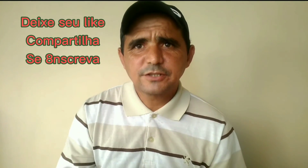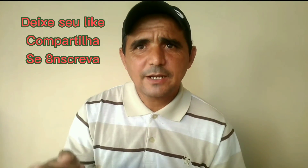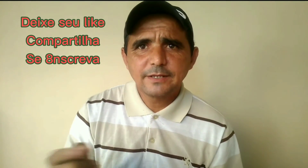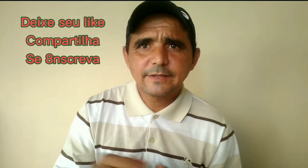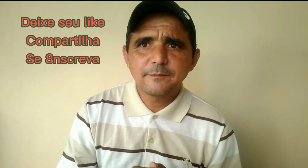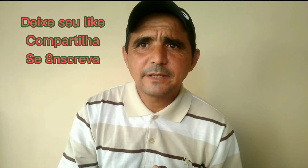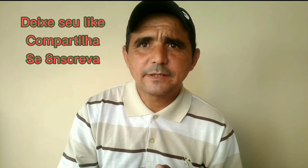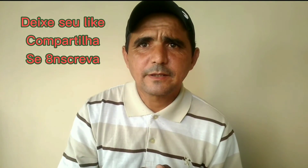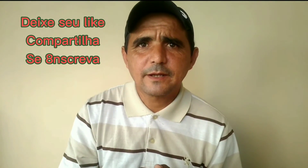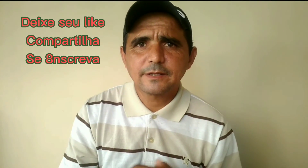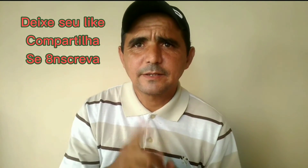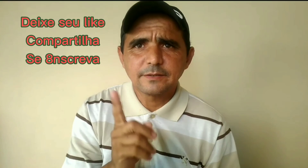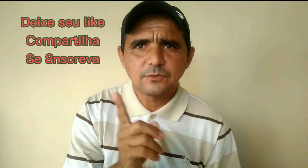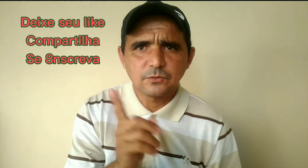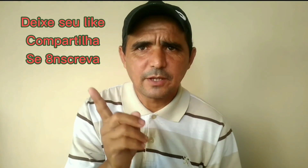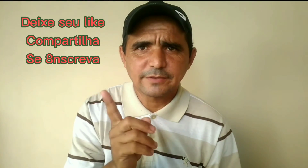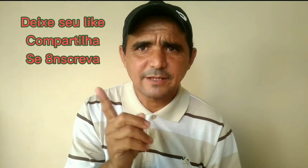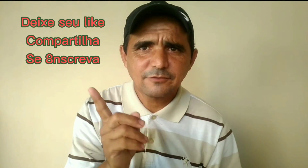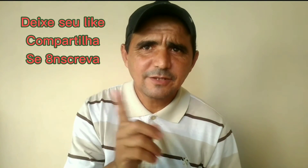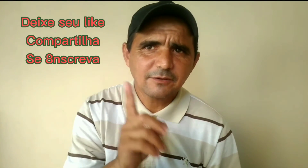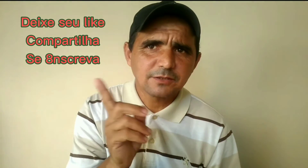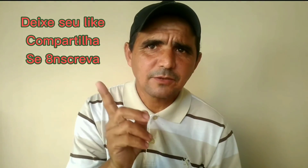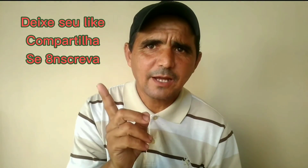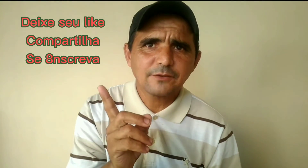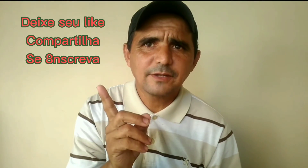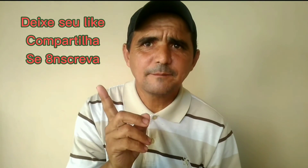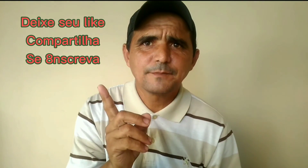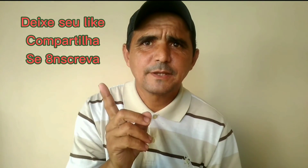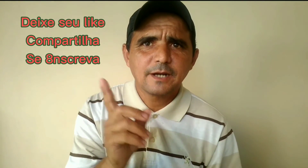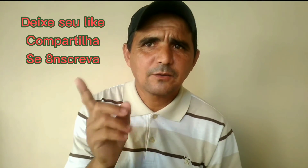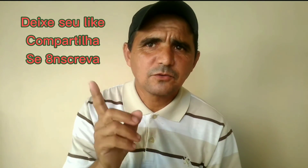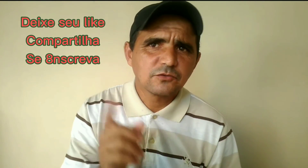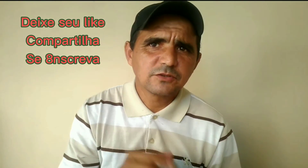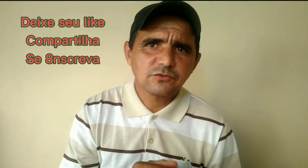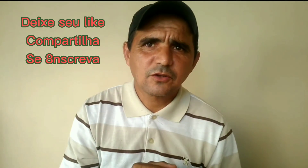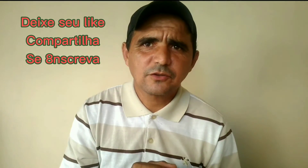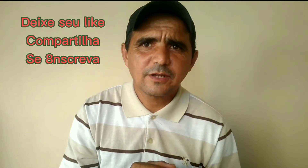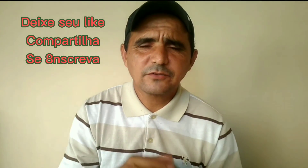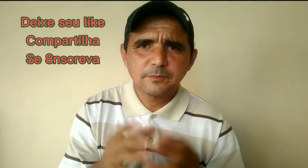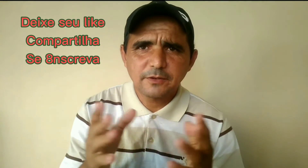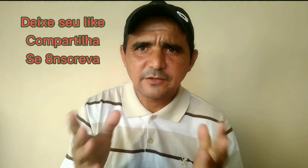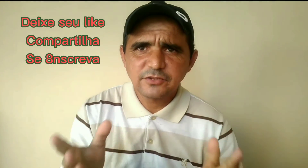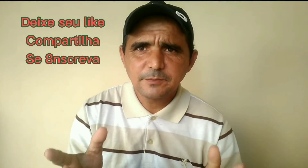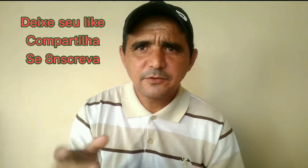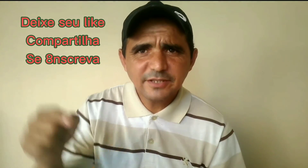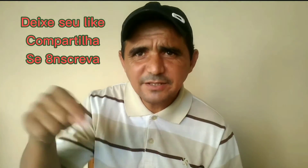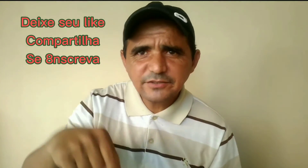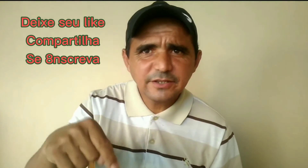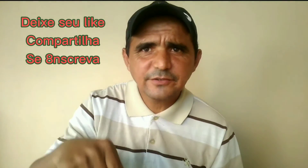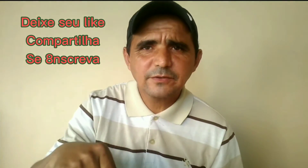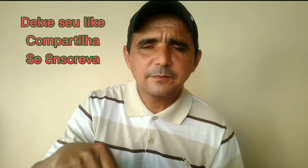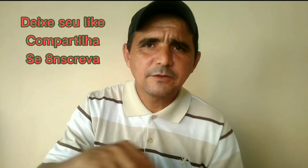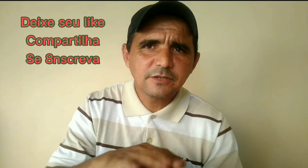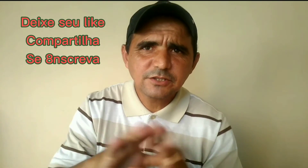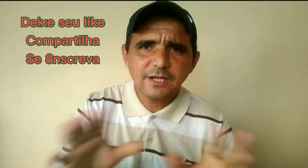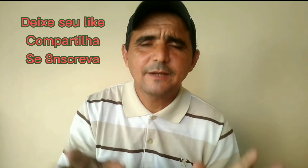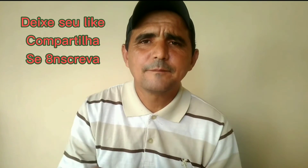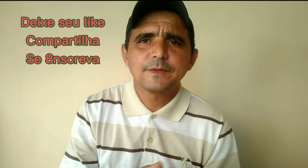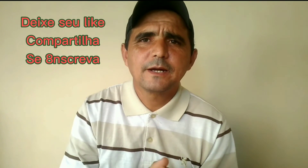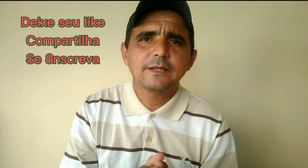deixar aqui também, na tela final, aqui do lado, né, alguns vídeos do nosso canal, que você pode assistir depois. E na descrição também eu vou deixar